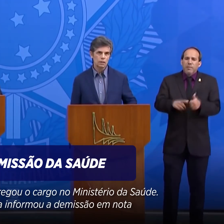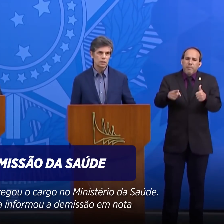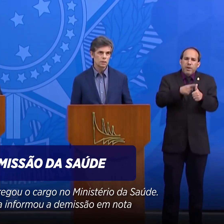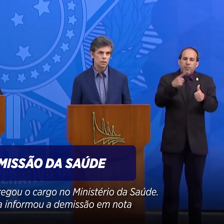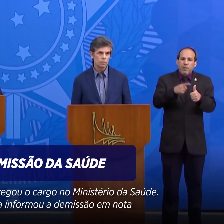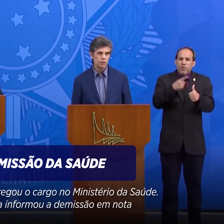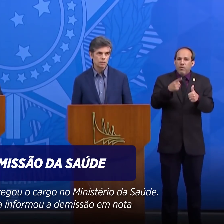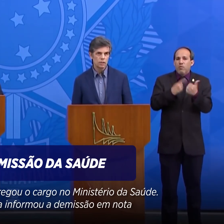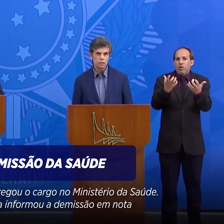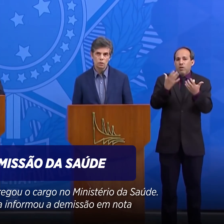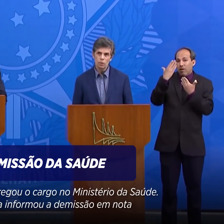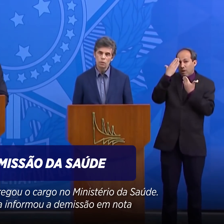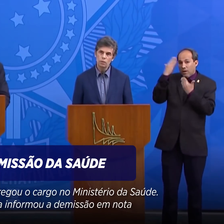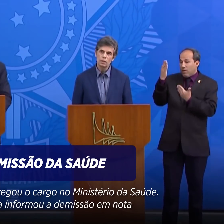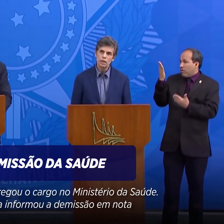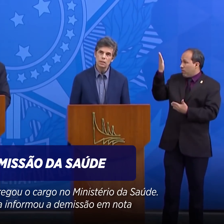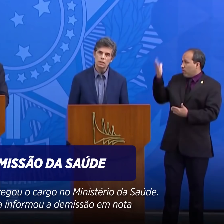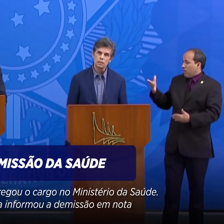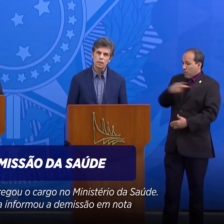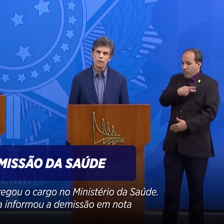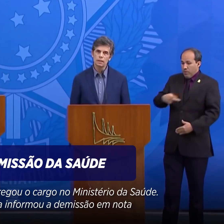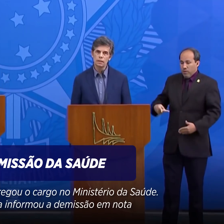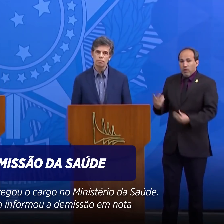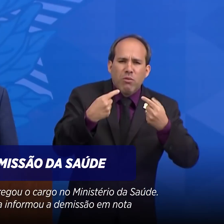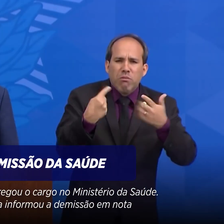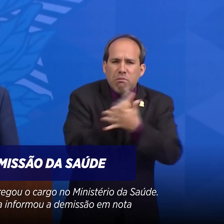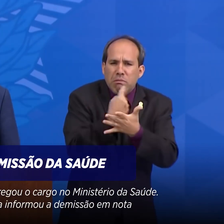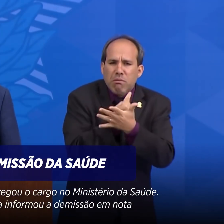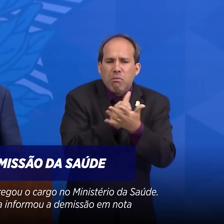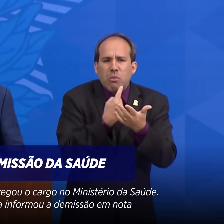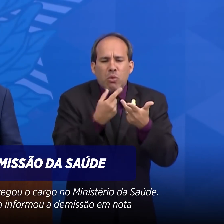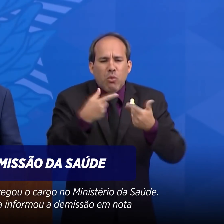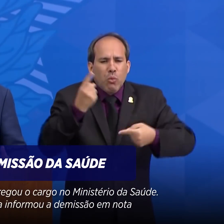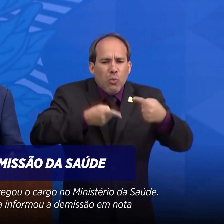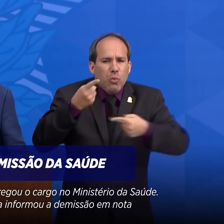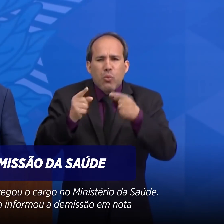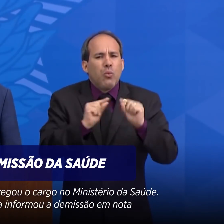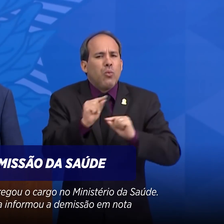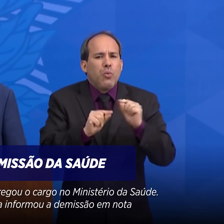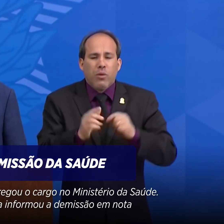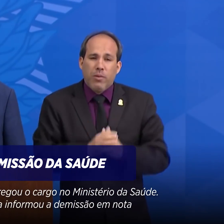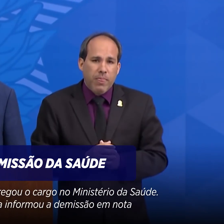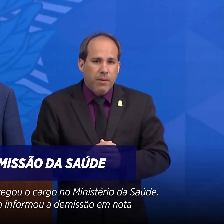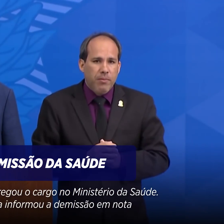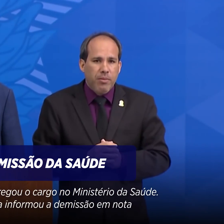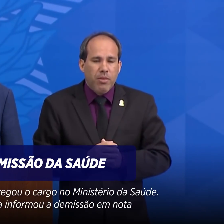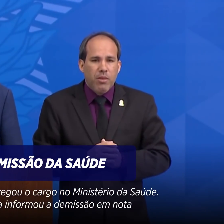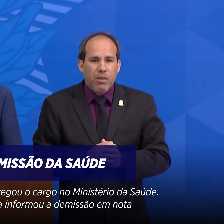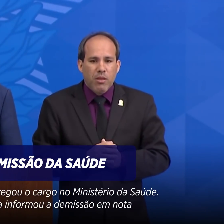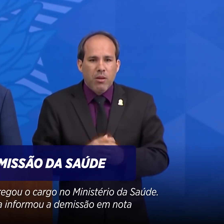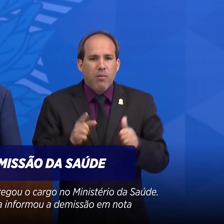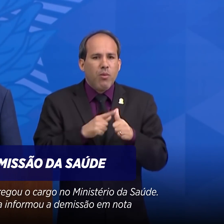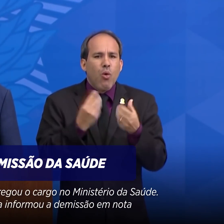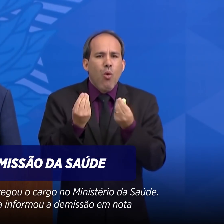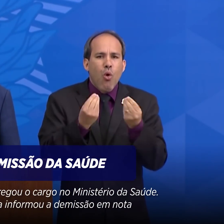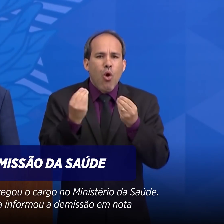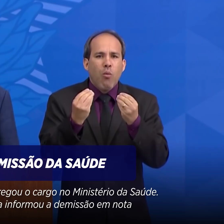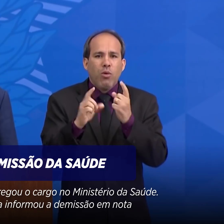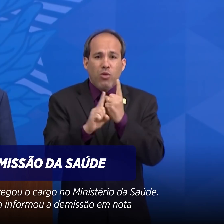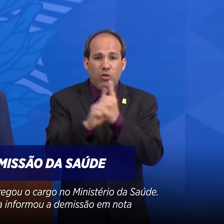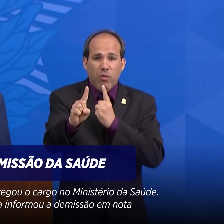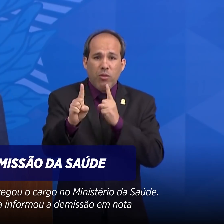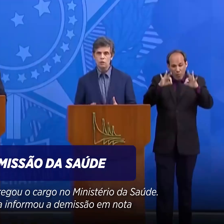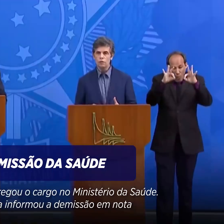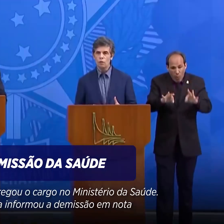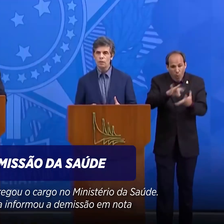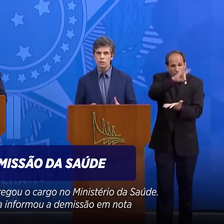da saúde nelson tais deixou o cargo a pasta informou a demissão através de uma nota após o ministro retornar de uma reunião no planalto